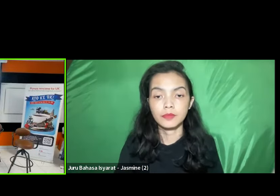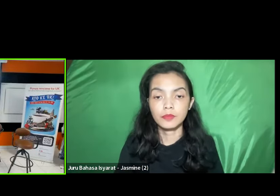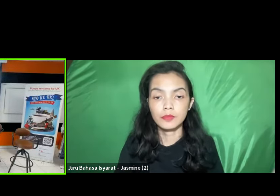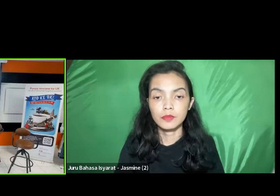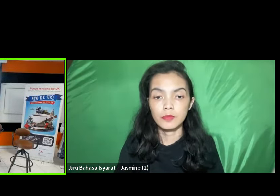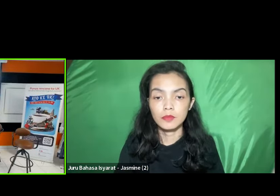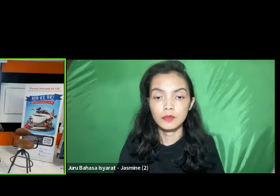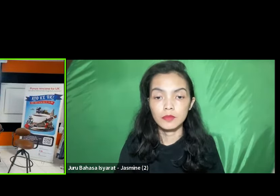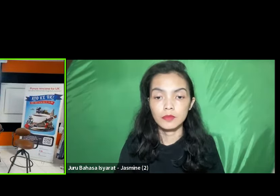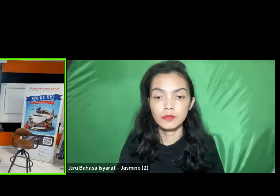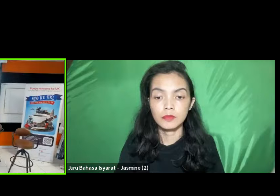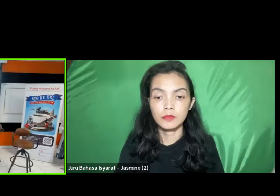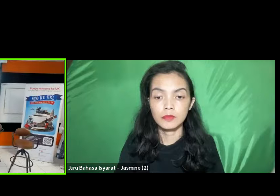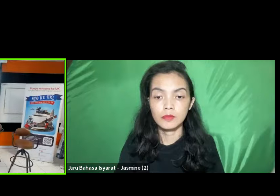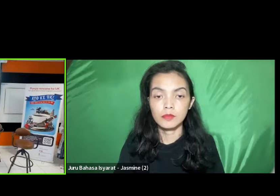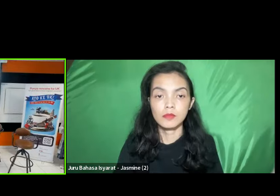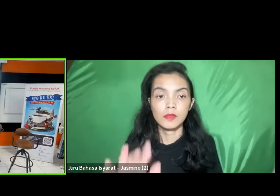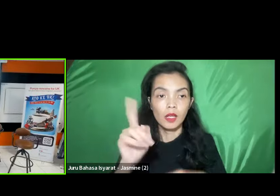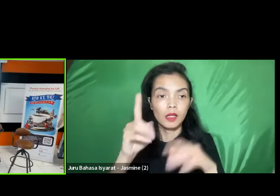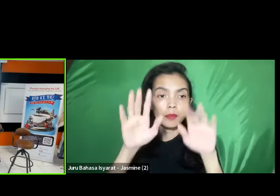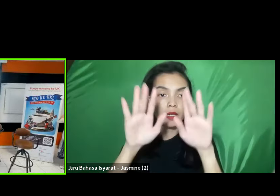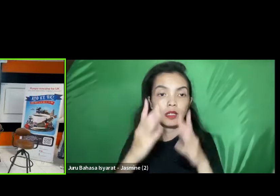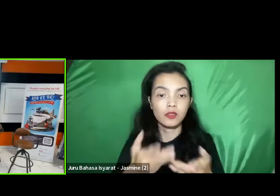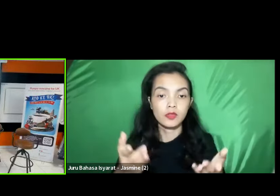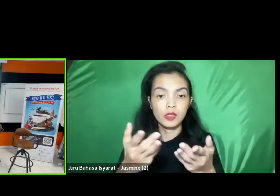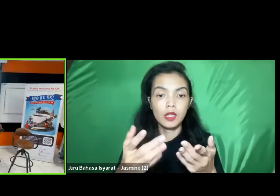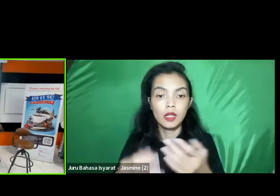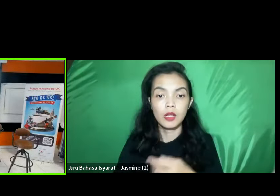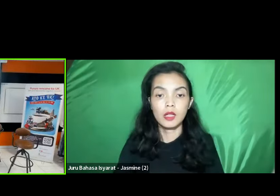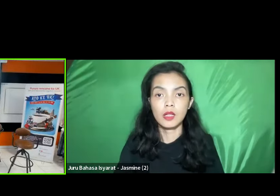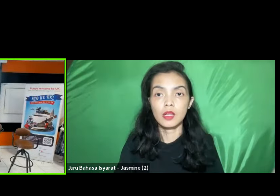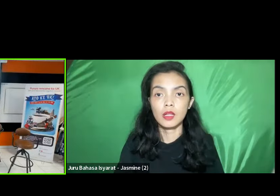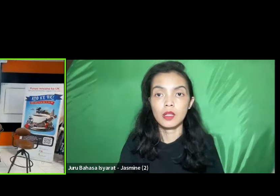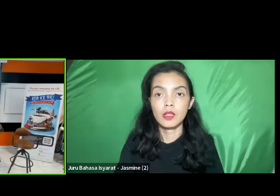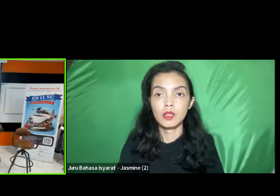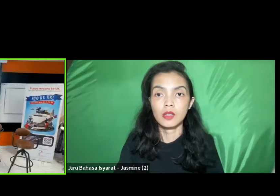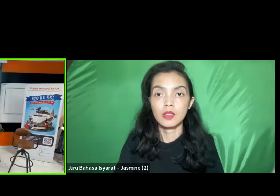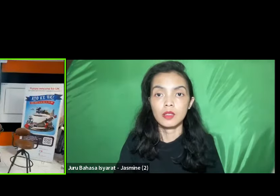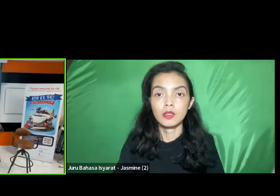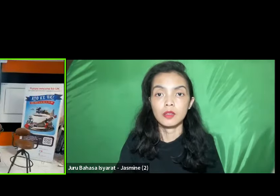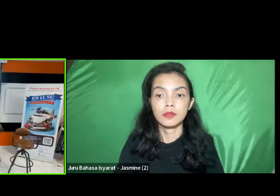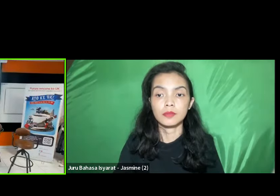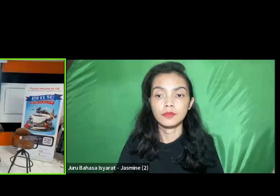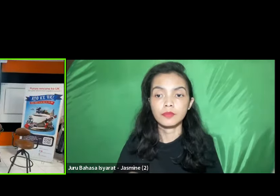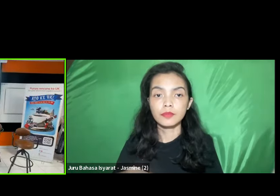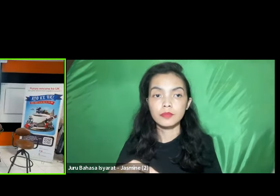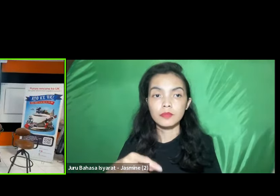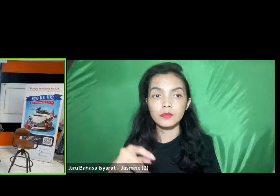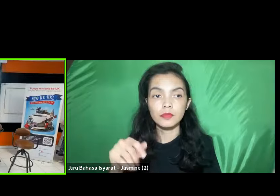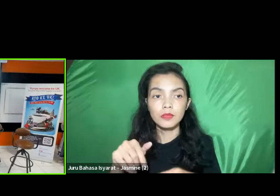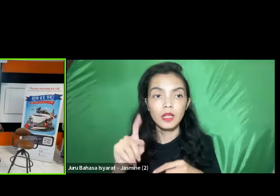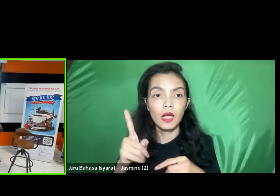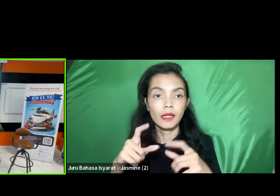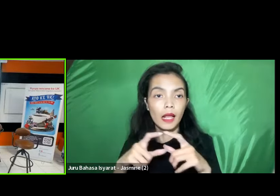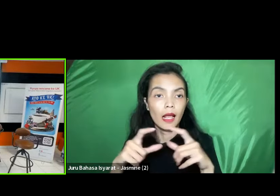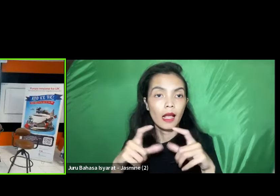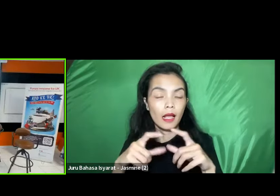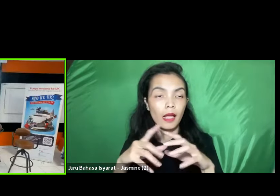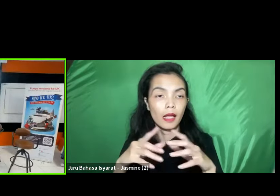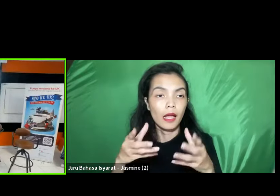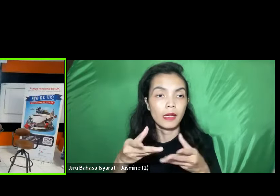ada sosial media nanti nanti di penjelasan nanti nanti penjelasan Ya tenang ada closure di sini guys